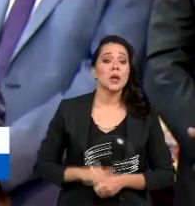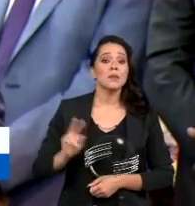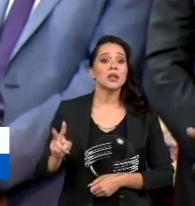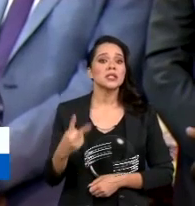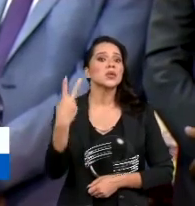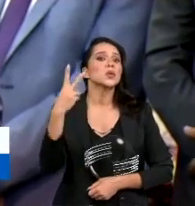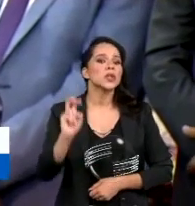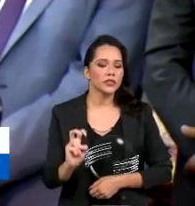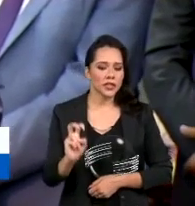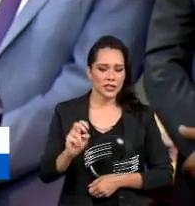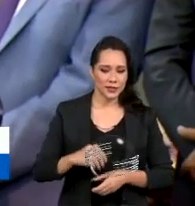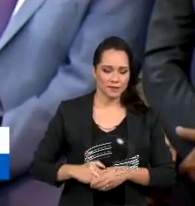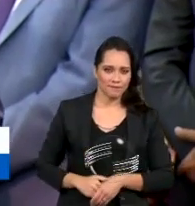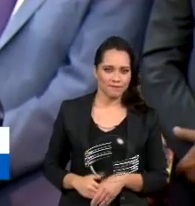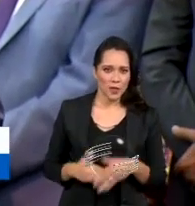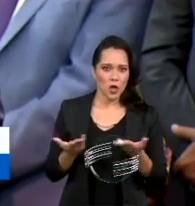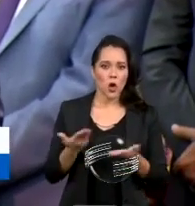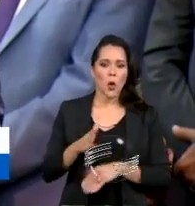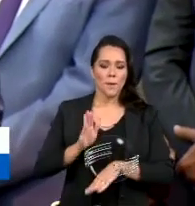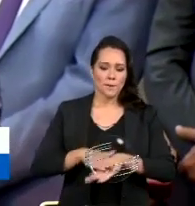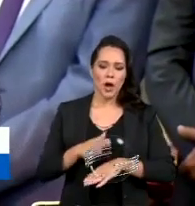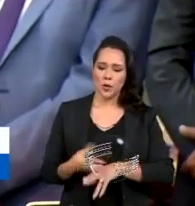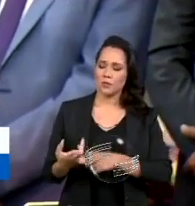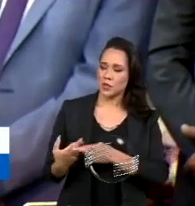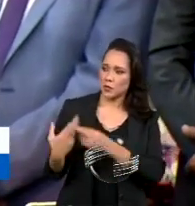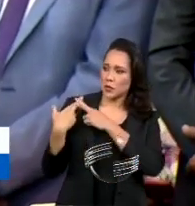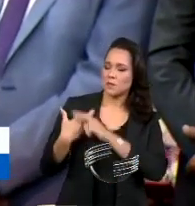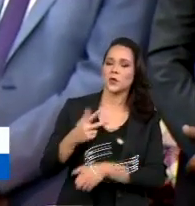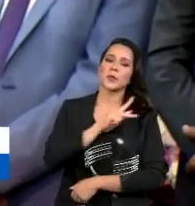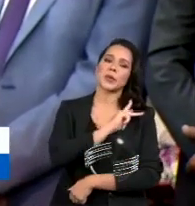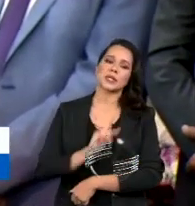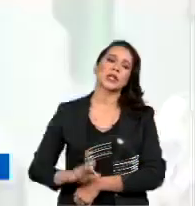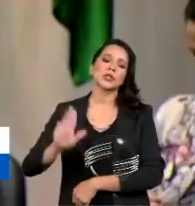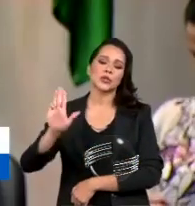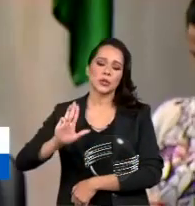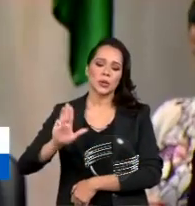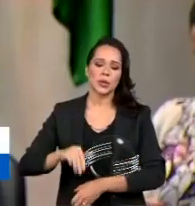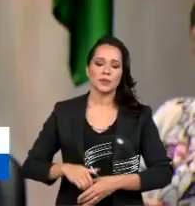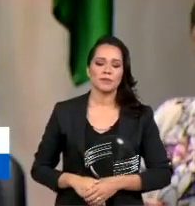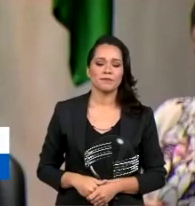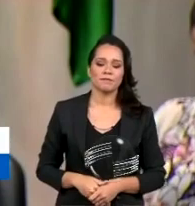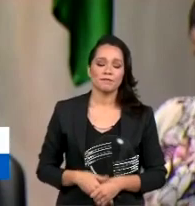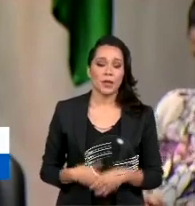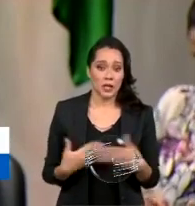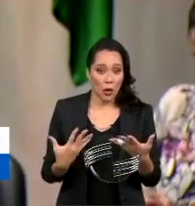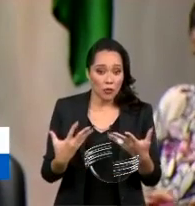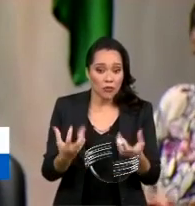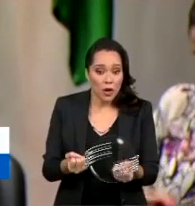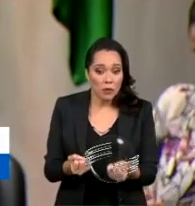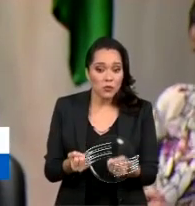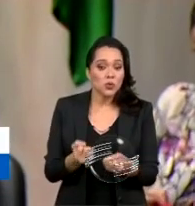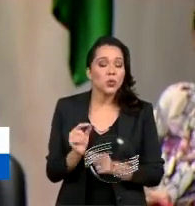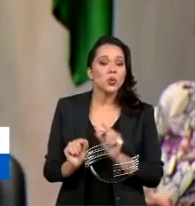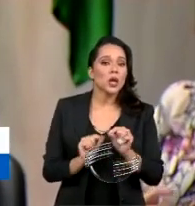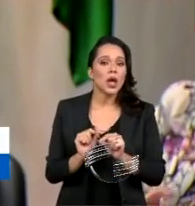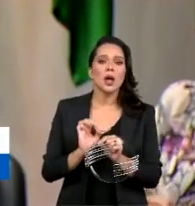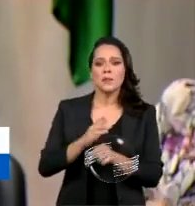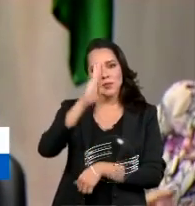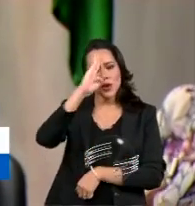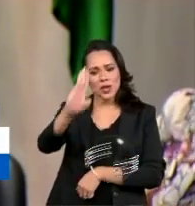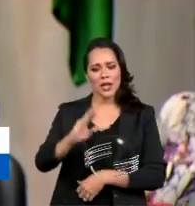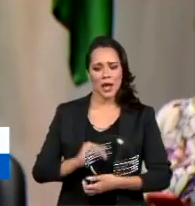pela segunda vez sob o comando do presidente Lula. Vamos colocar